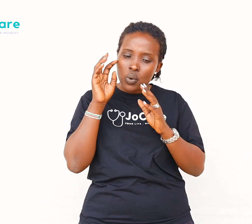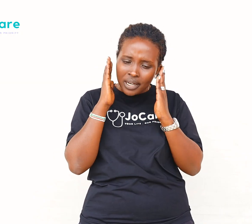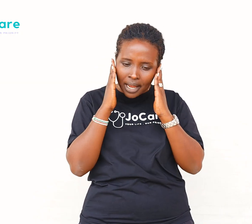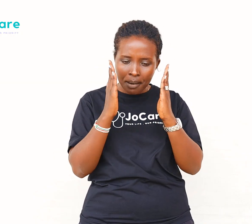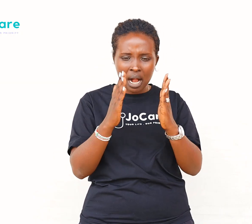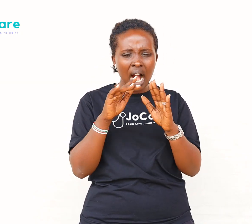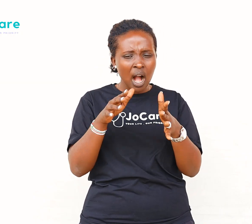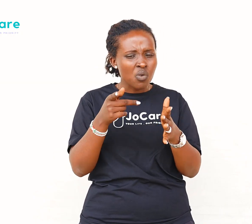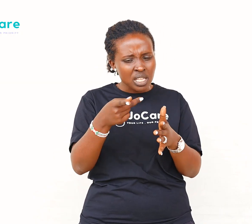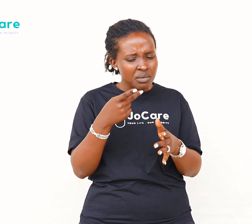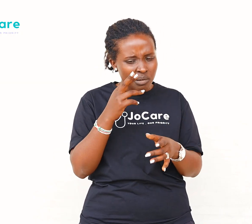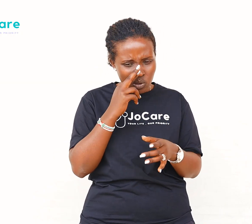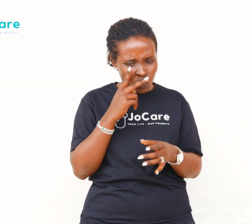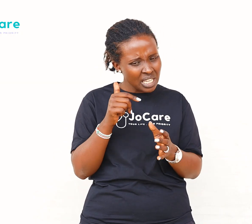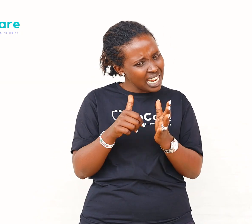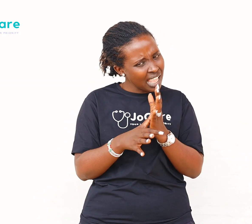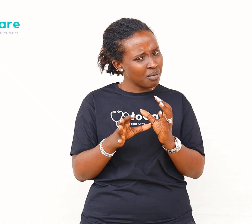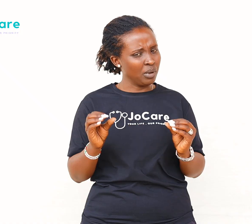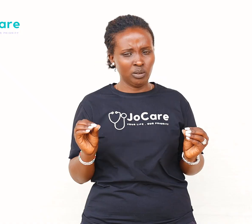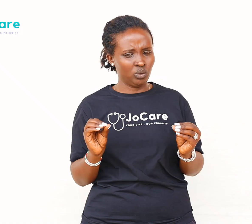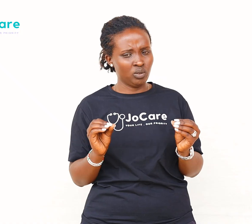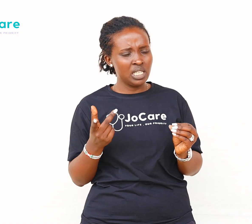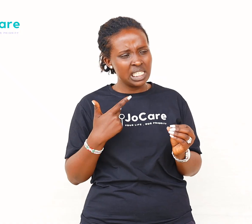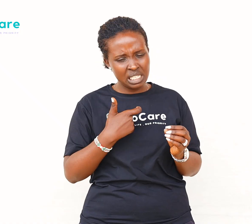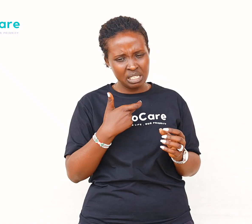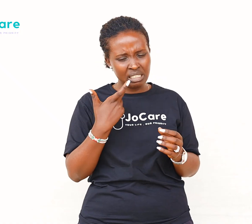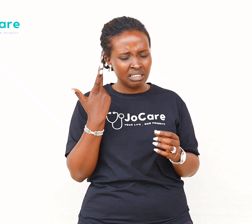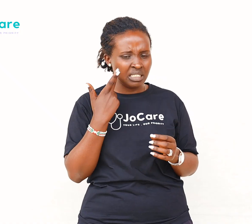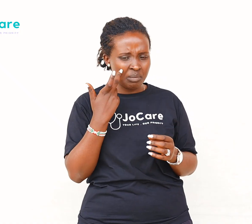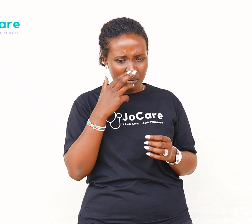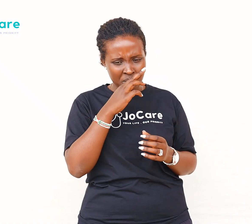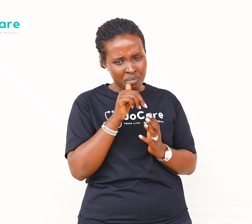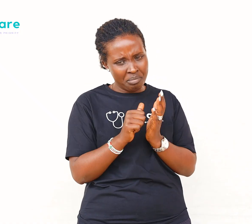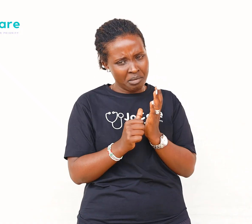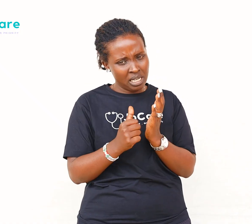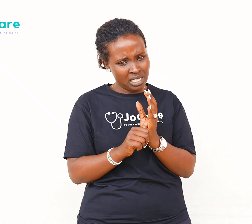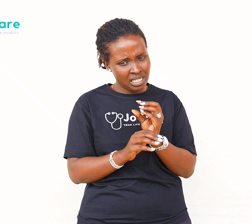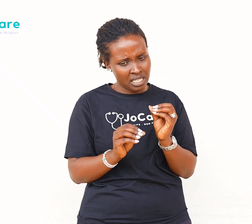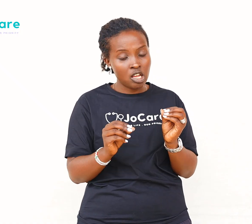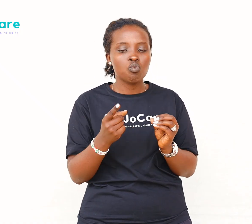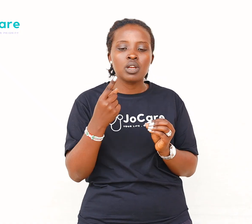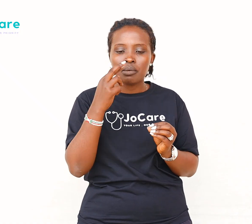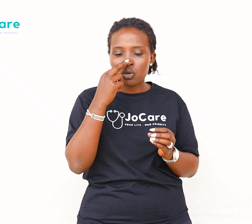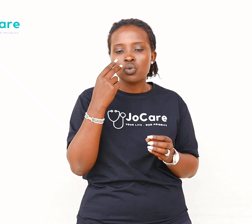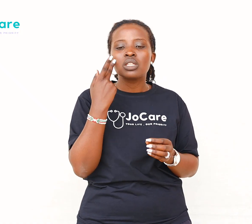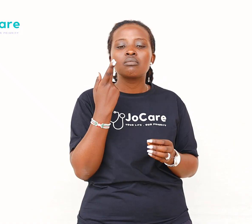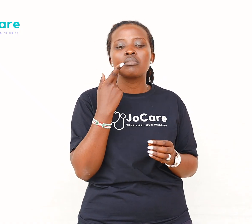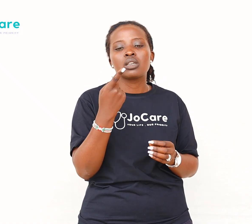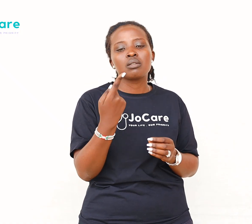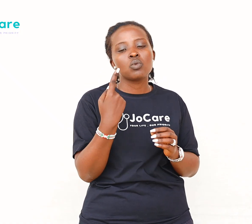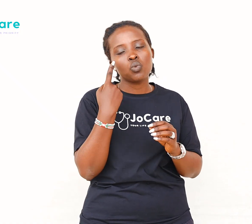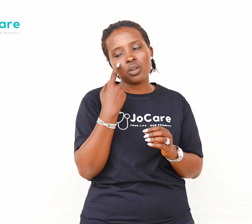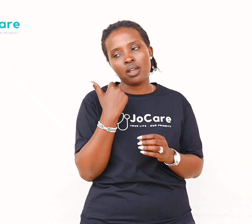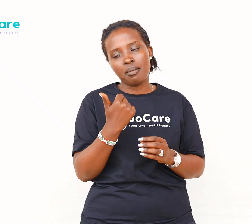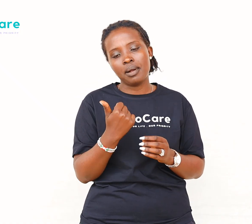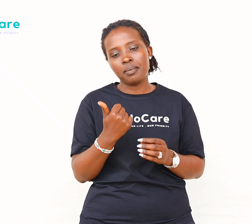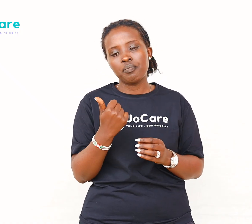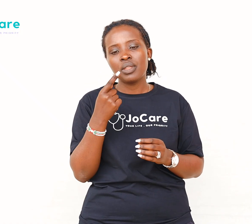buryo ngiye gukoresha ntabwo buntera ibibazo by'amareriji? Yego. Ni ibintu nk'ibyo ngibyo ugenda ugenderaho. Aha bitumye nibaza